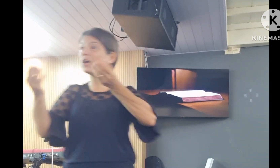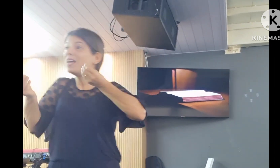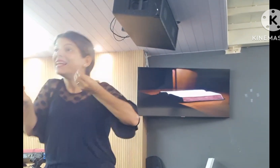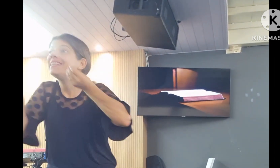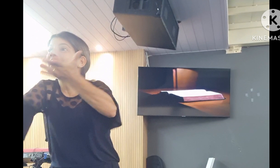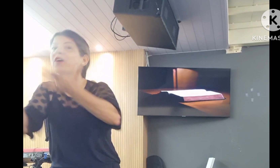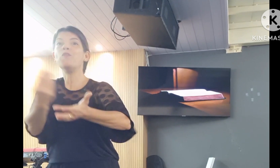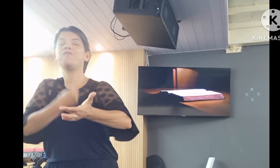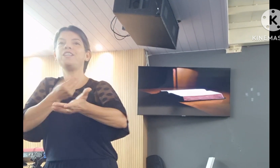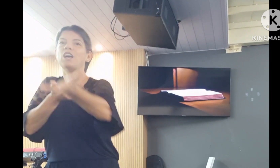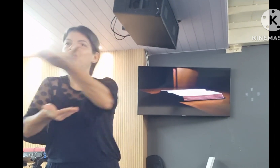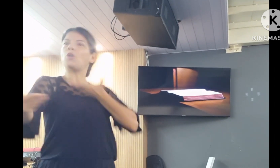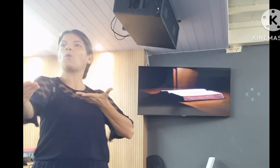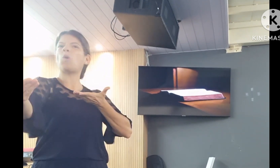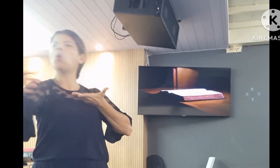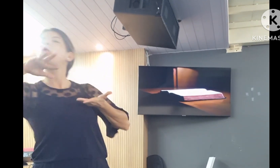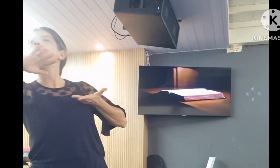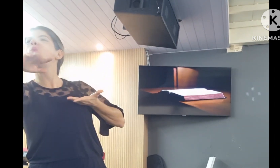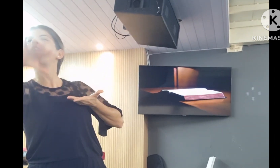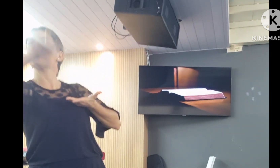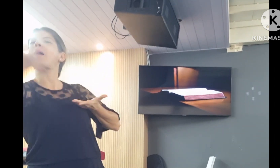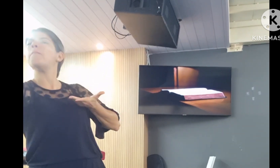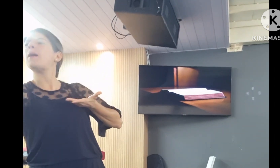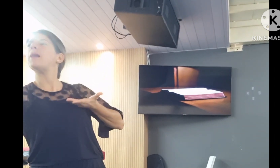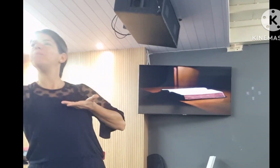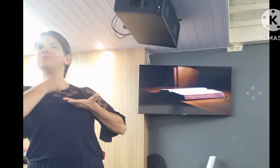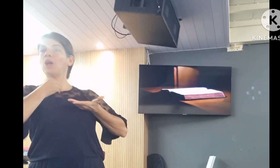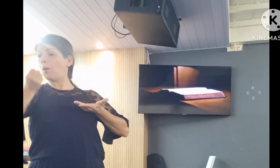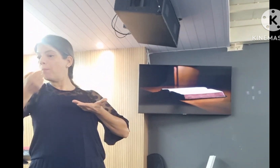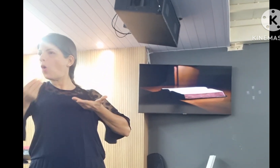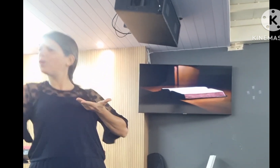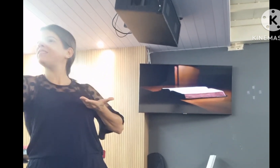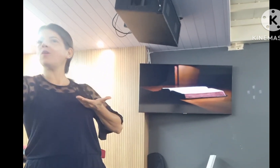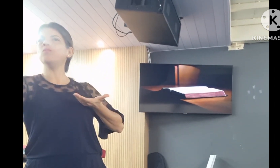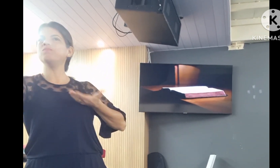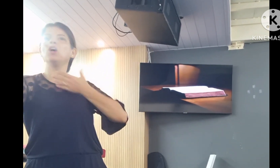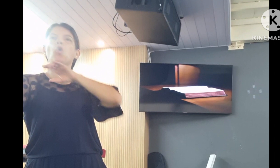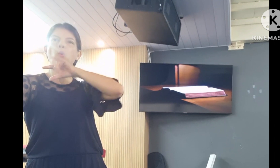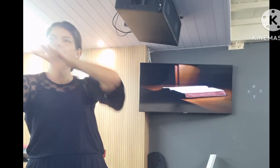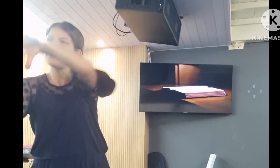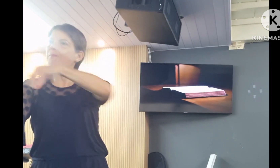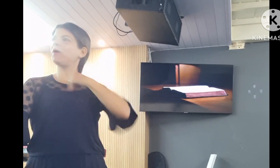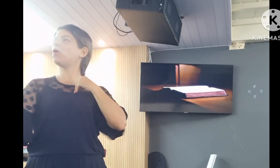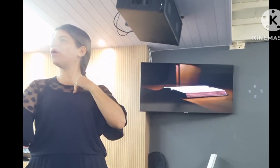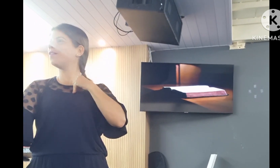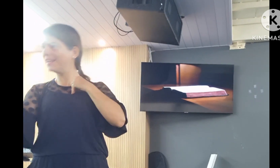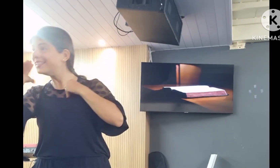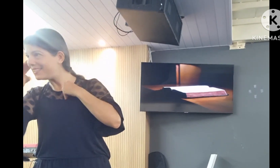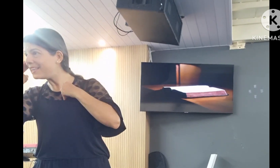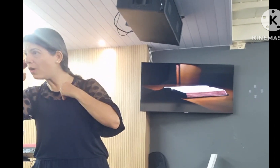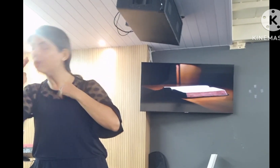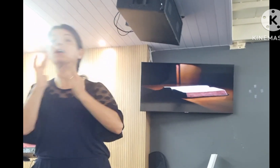si. Ele pegou o que era seu e colocou nele. Foi lá e pagou o preço.